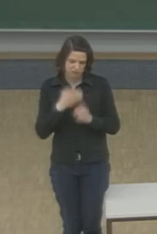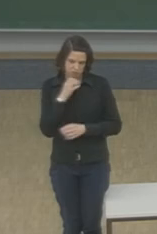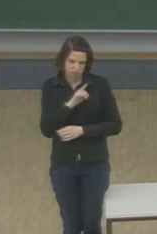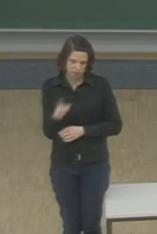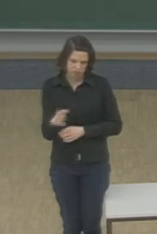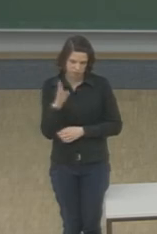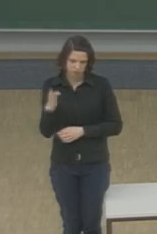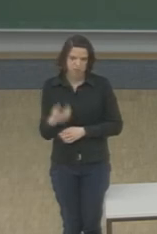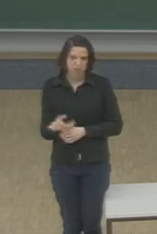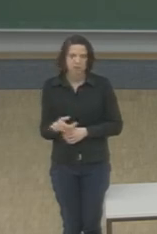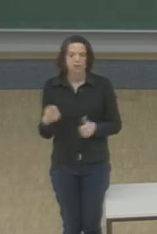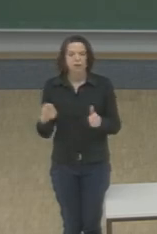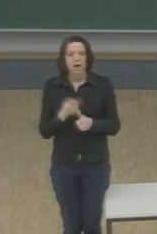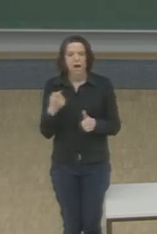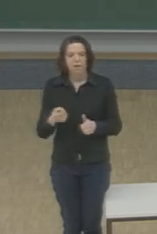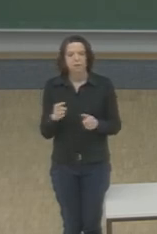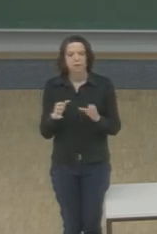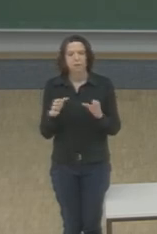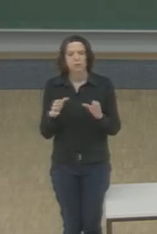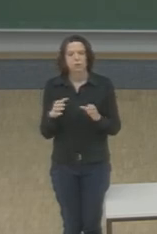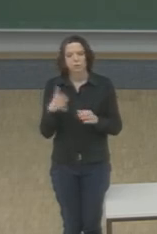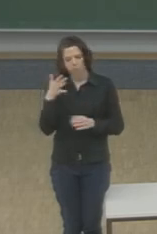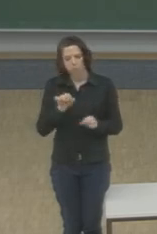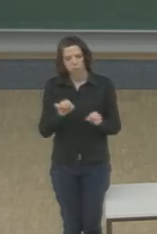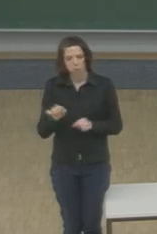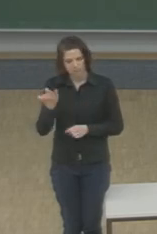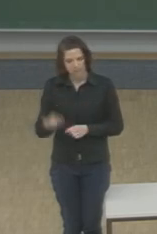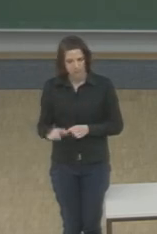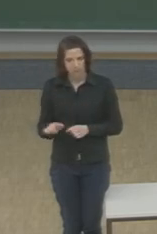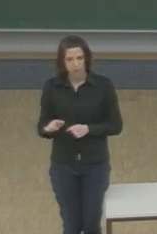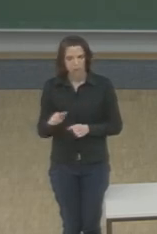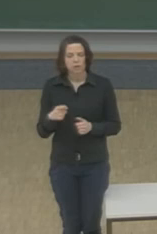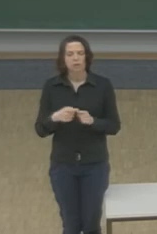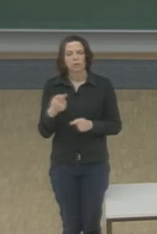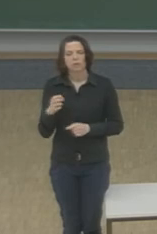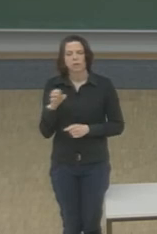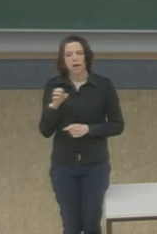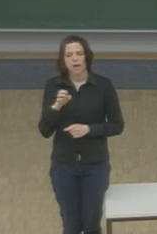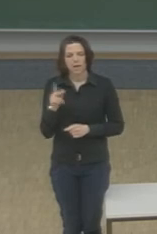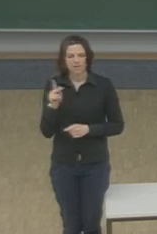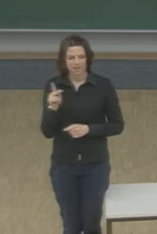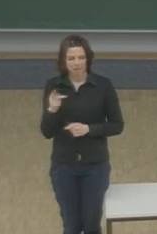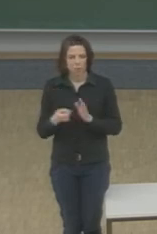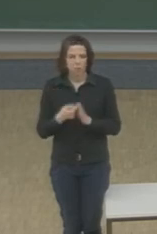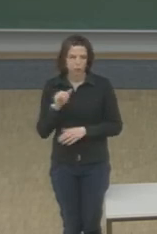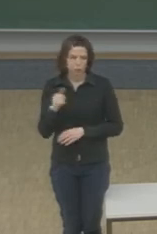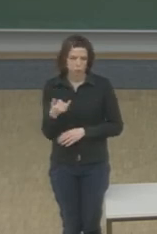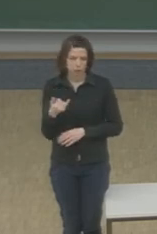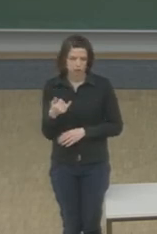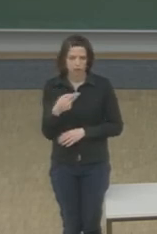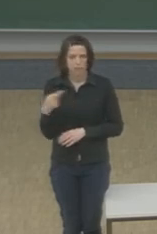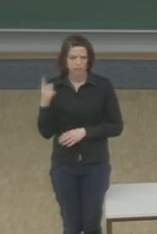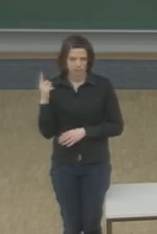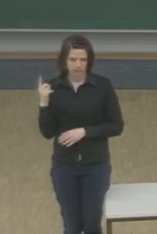vom Proponenten des Kompetenzbegriffs verfassten Texte zu dessen Begriffsinhalt und Genese stammt von Eckhard Klime und Johannes